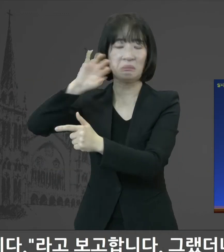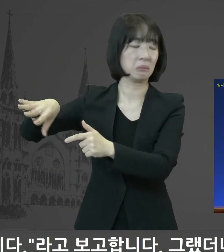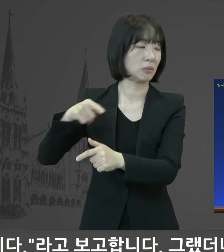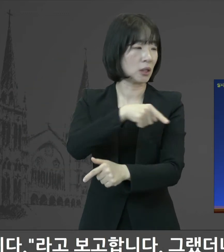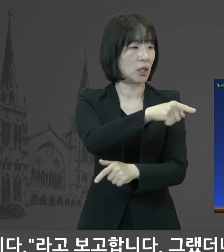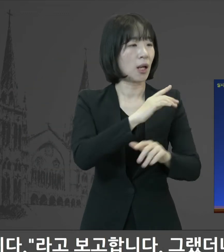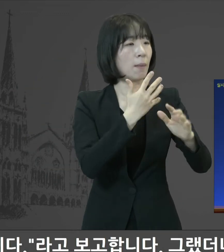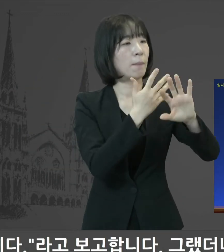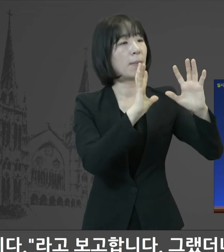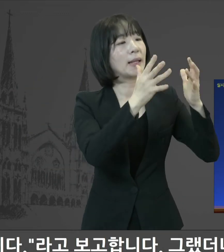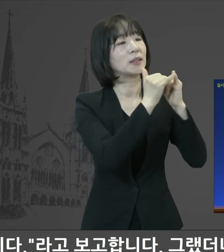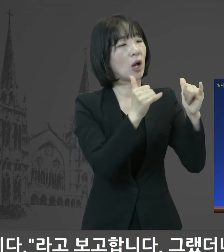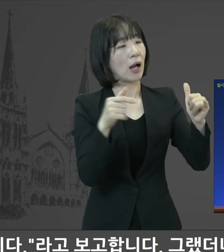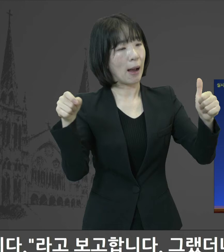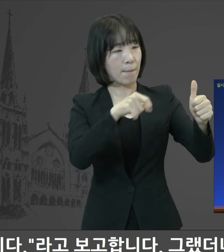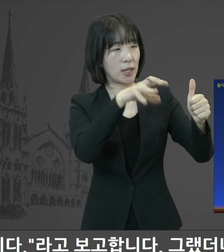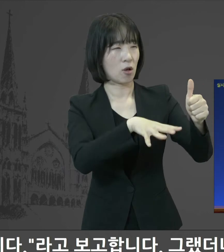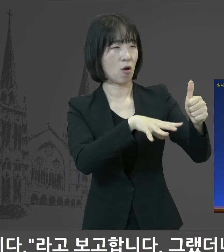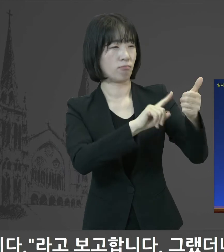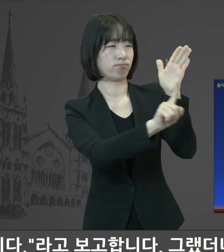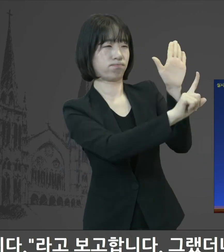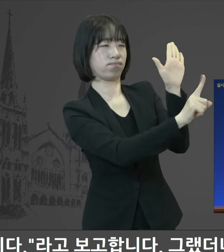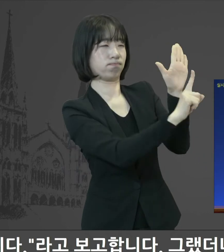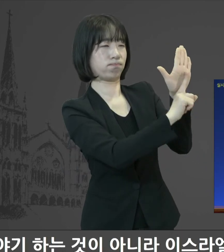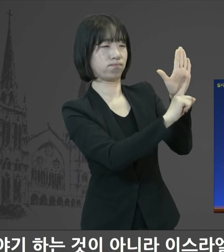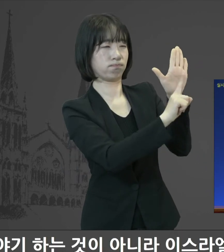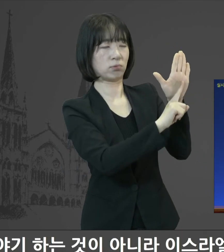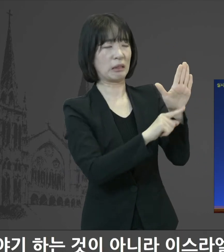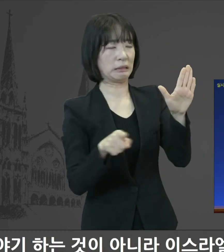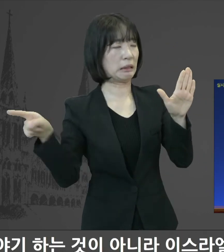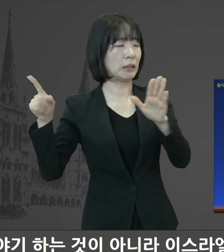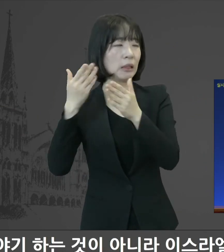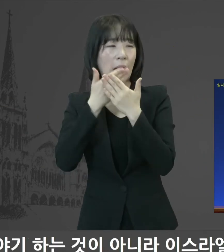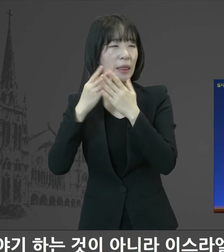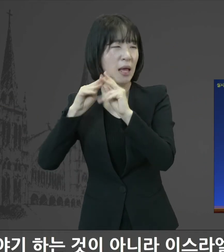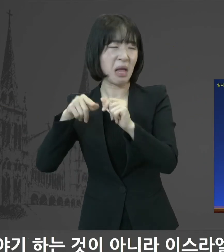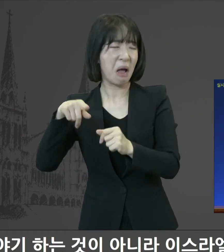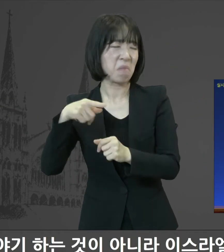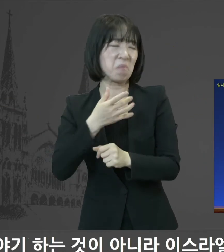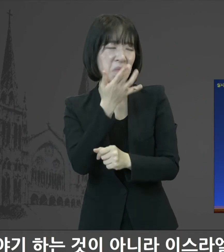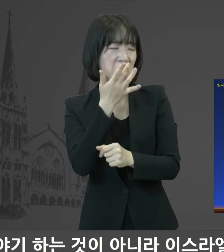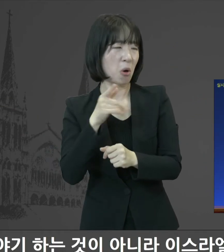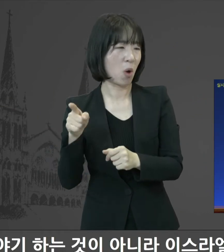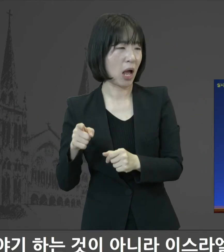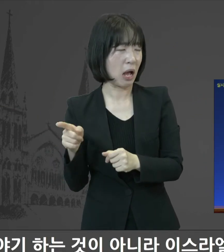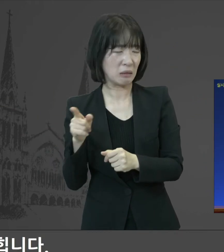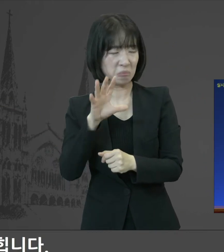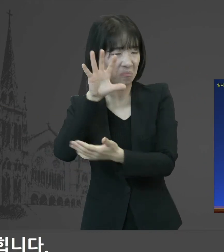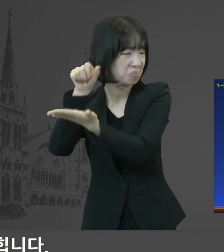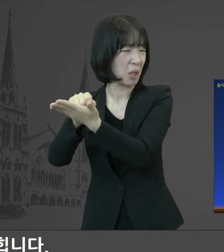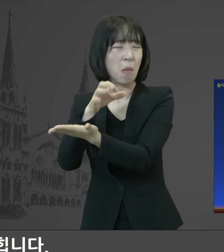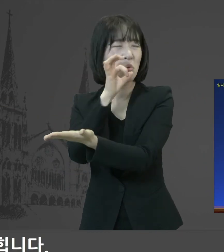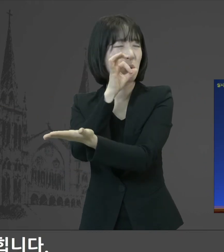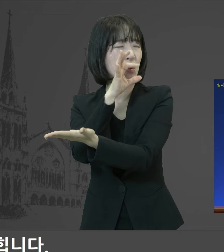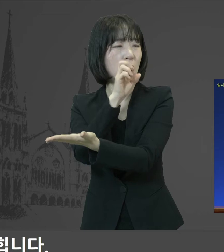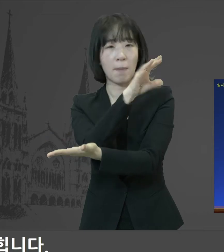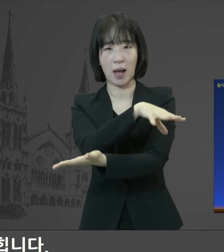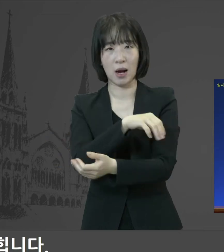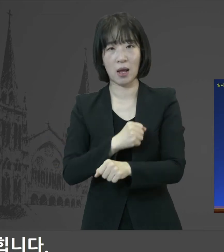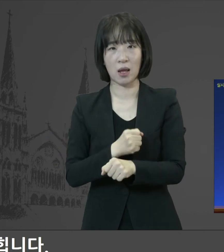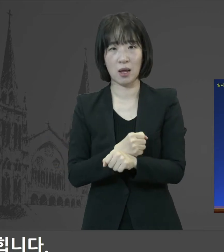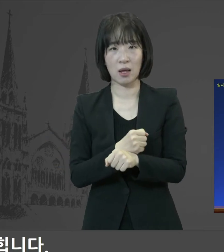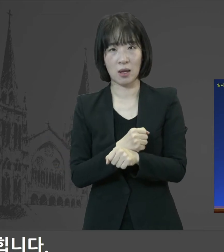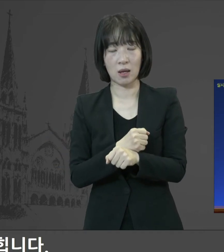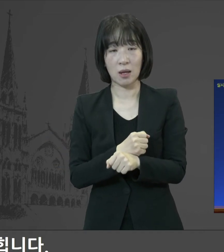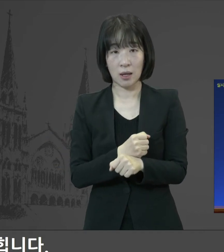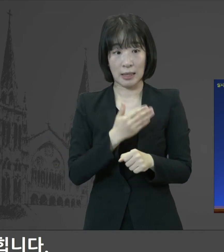밝히는 겁니다. 안 됩니다. 밝히는 겁니다. 32절 보시기 바랍니다. 자, 32절 같이 읽겠습니다.